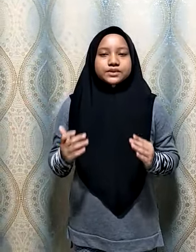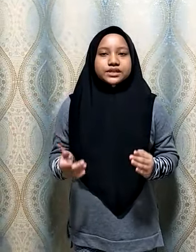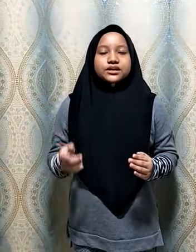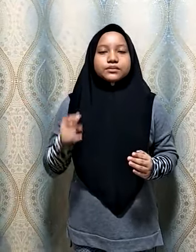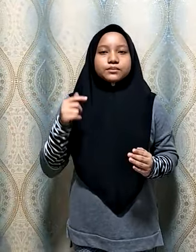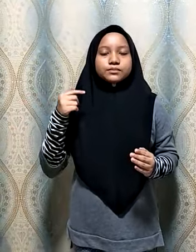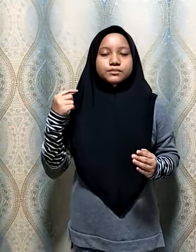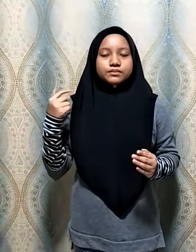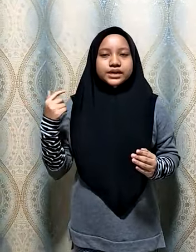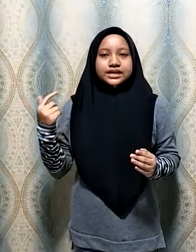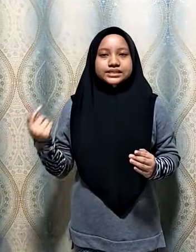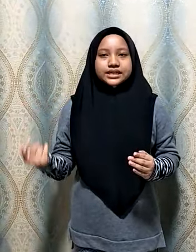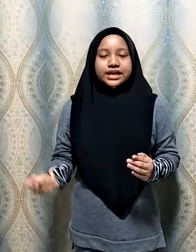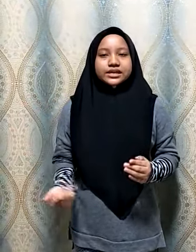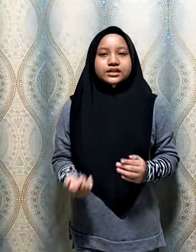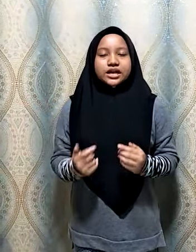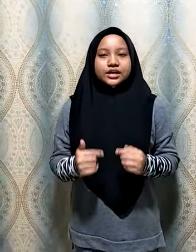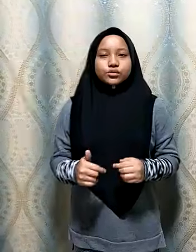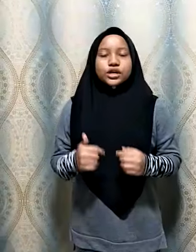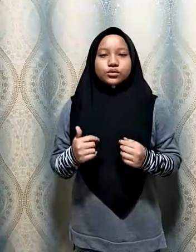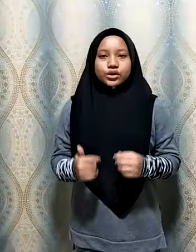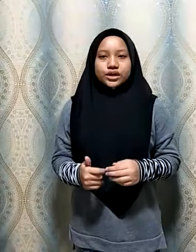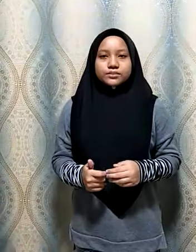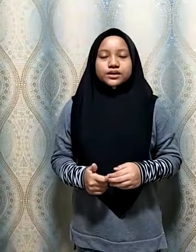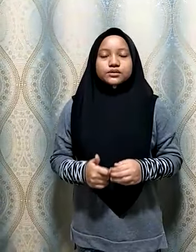Tamadun ini telah mencipta penghasilan kayu dan logam